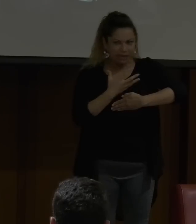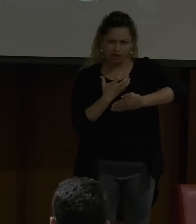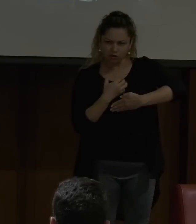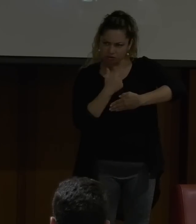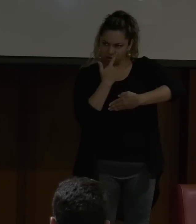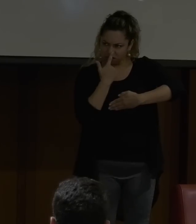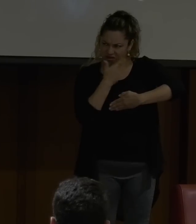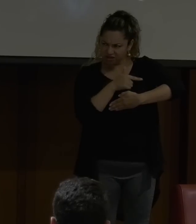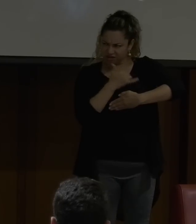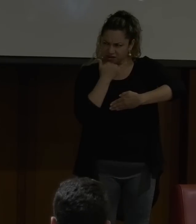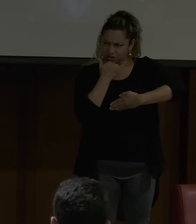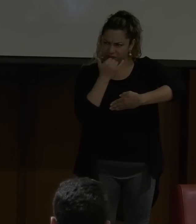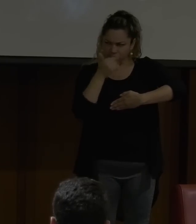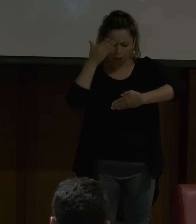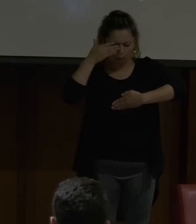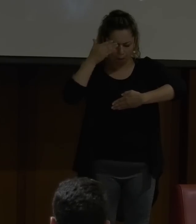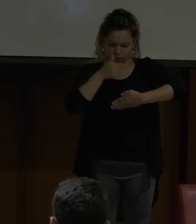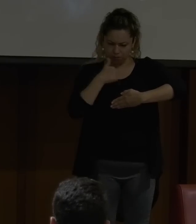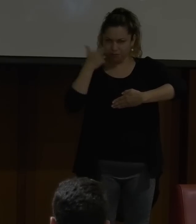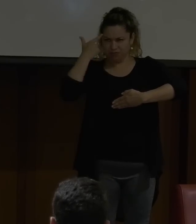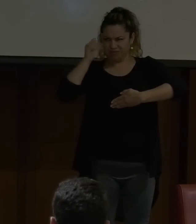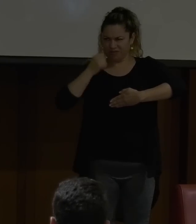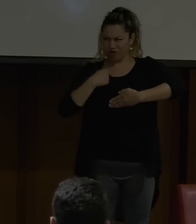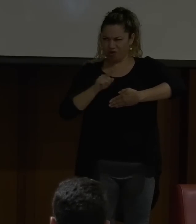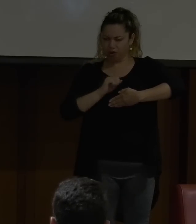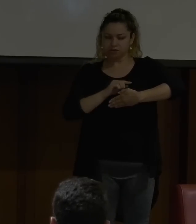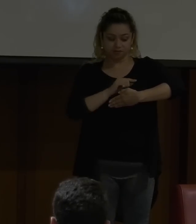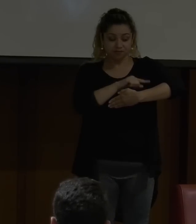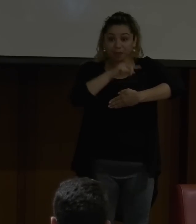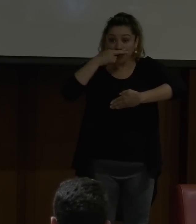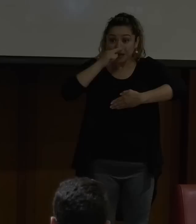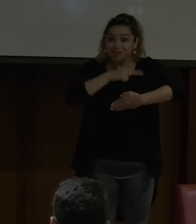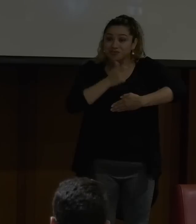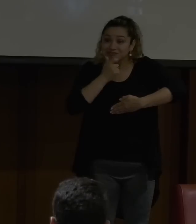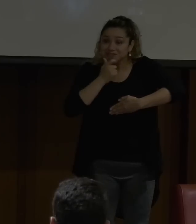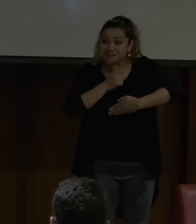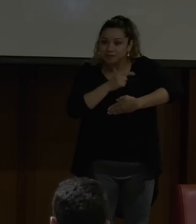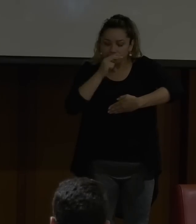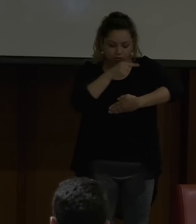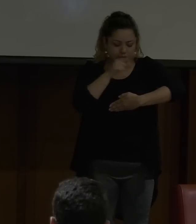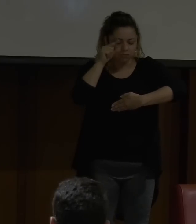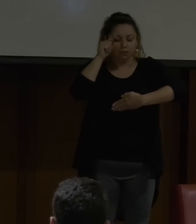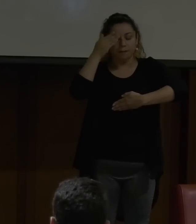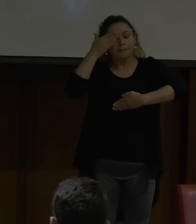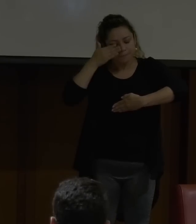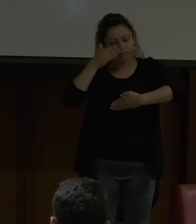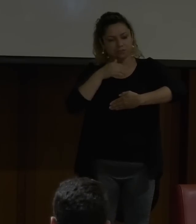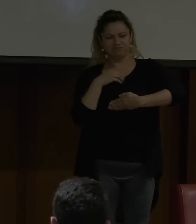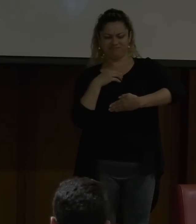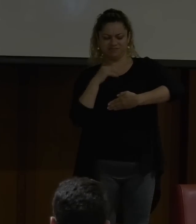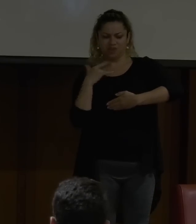convencerse que no había razones de preocupación. El niño volvió a cerrar los ojos, pero a Abel le ganaron los nervios y de nuevo